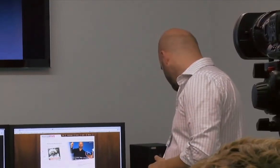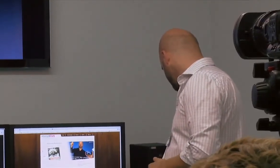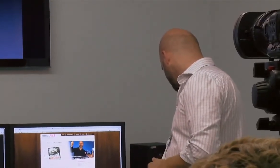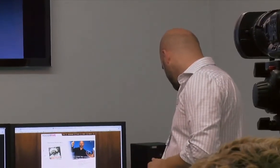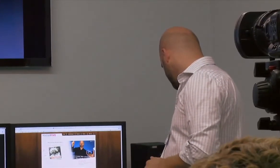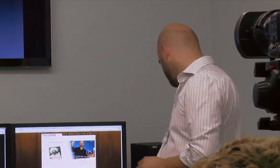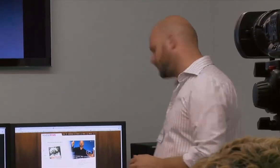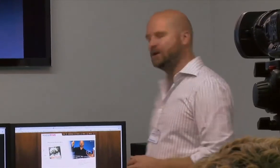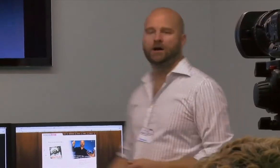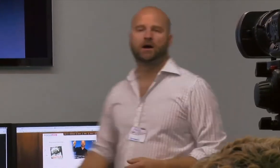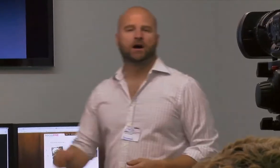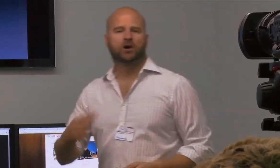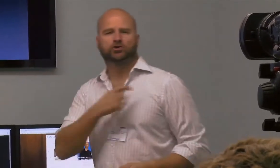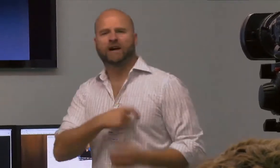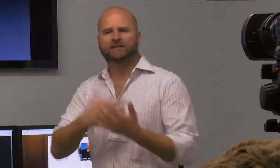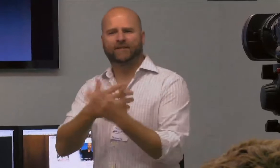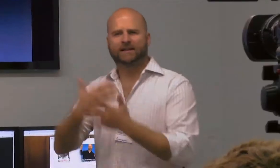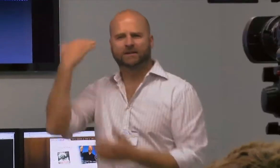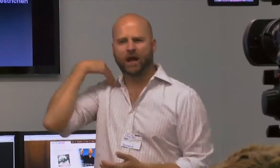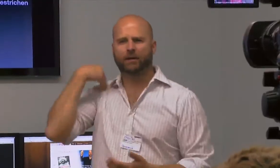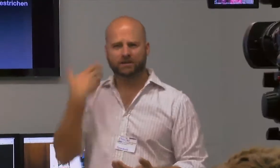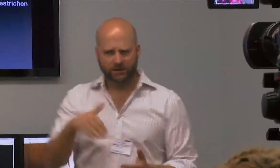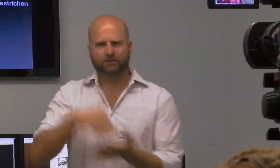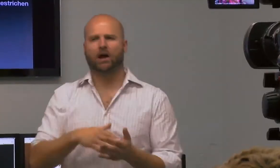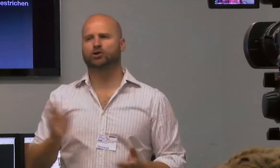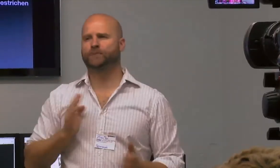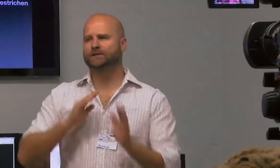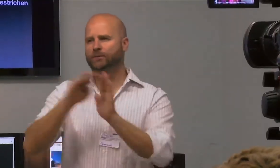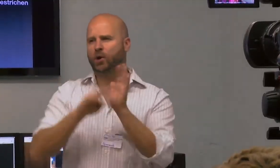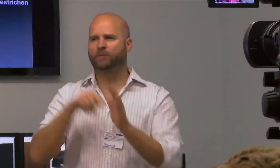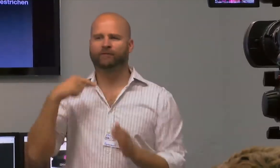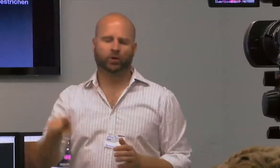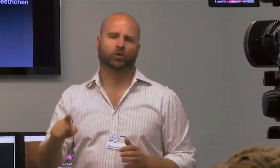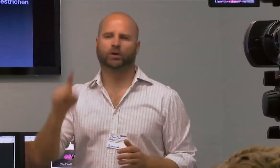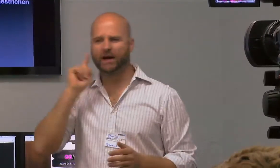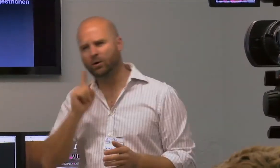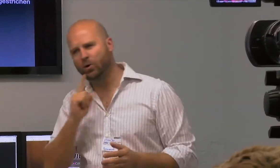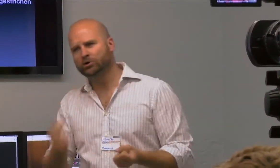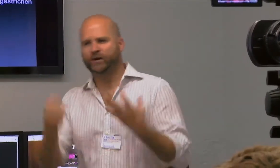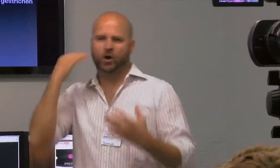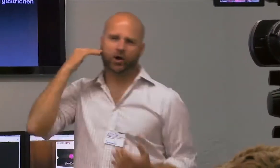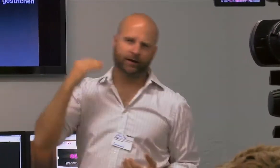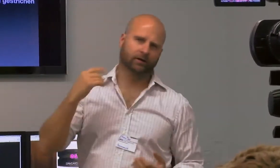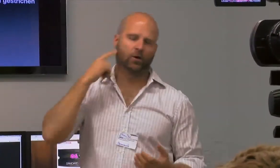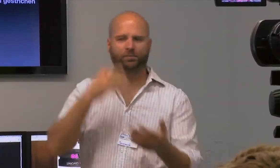dazu kamen, diese Firma zu gründen. Am Schweizer Fernsehen gab es früher ein Spezialprogramm für Gehörlose und